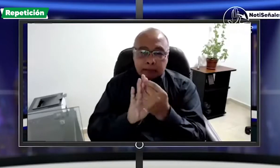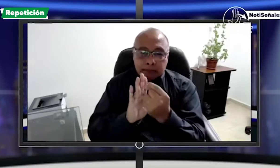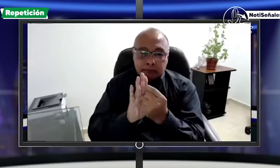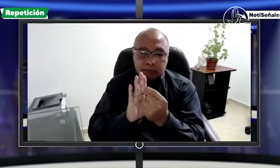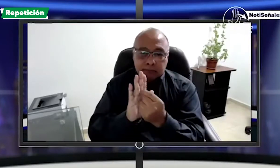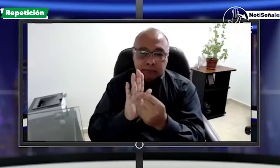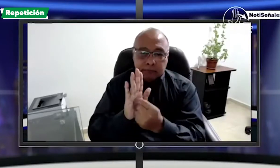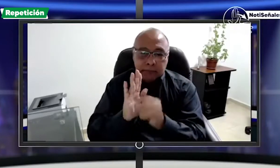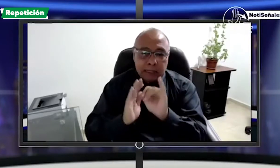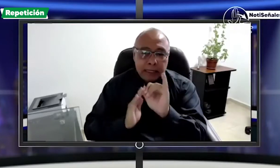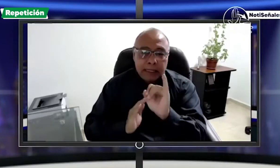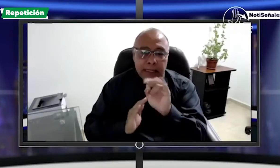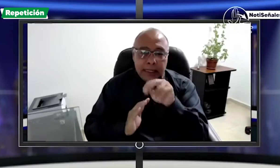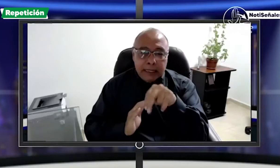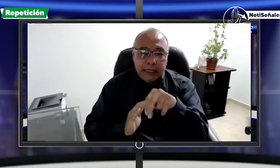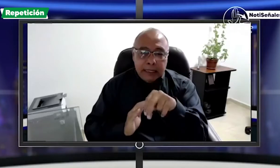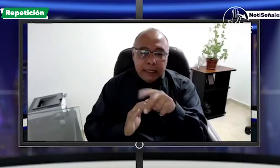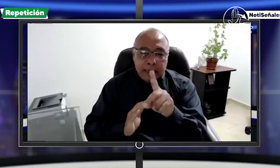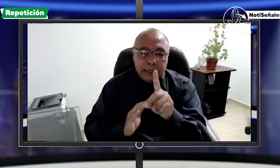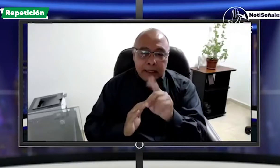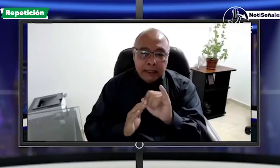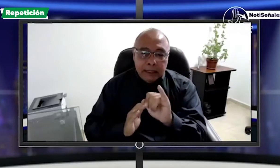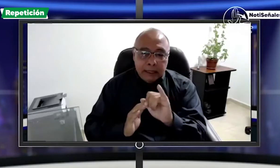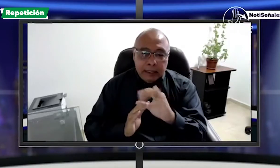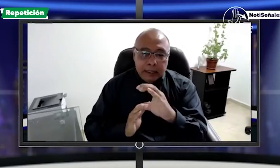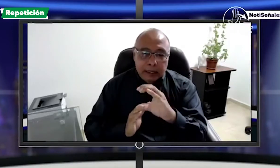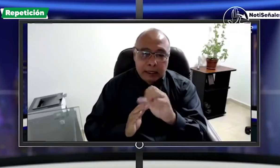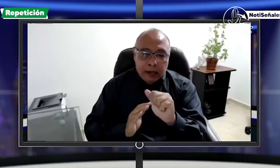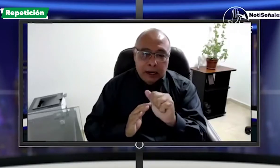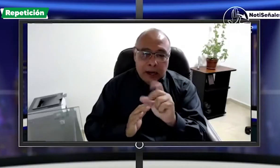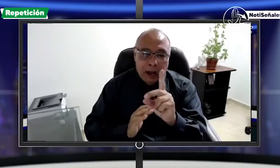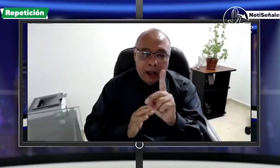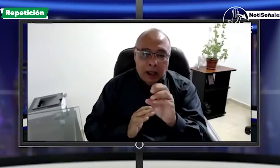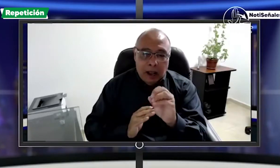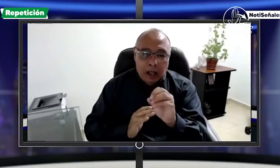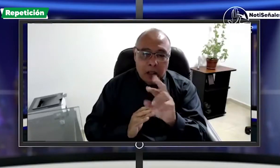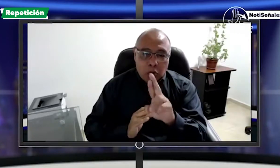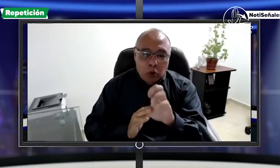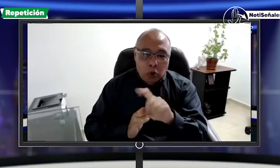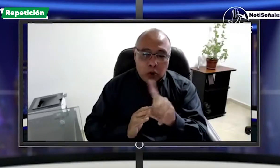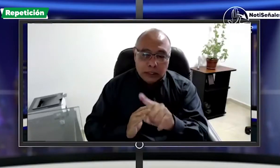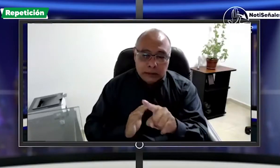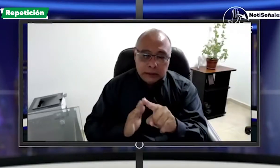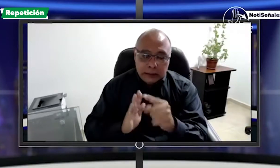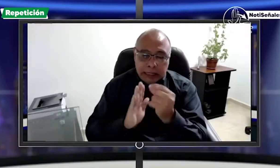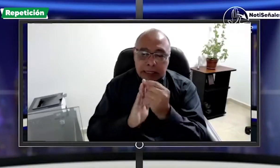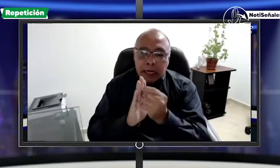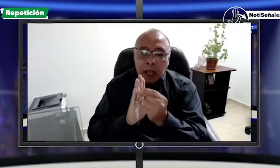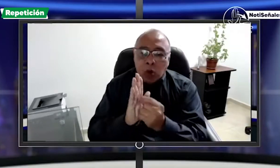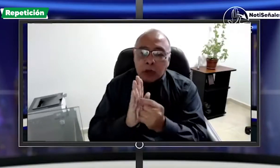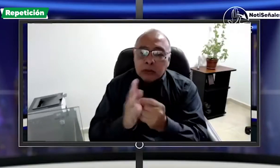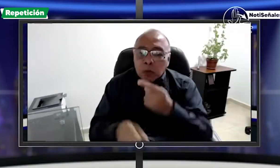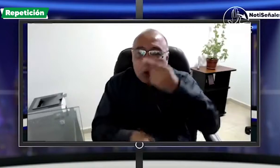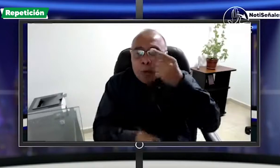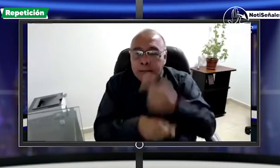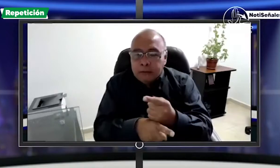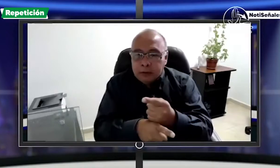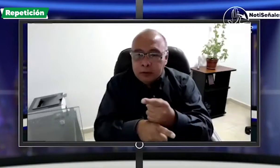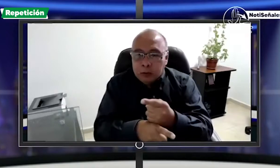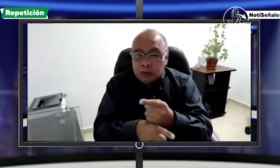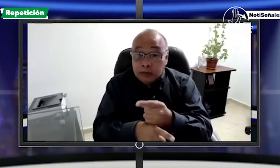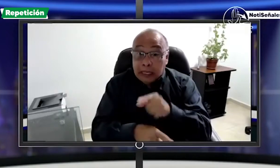gobierno Que lo firme Establezca Unos indicadores Que a su